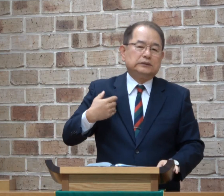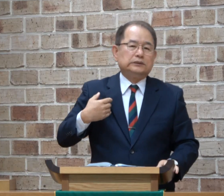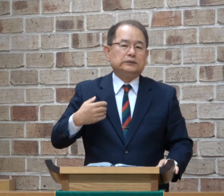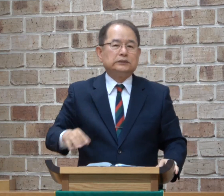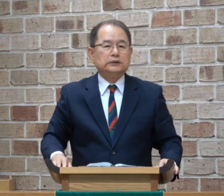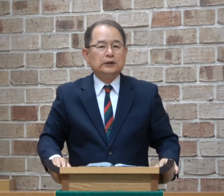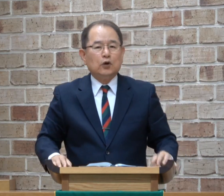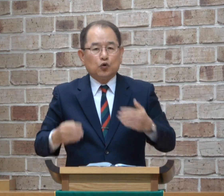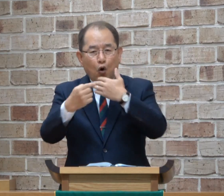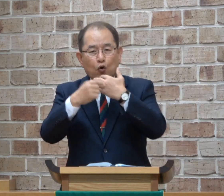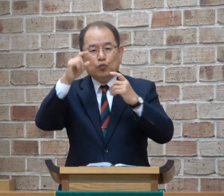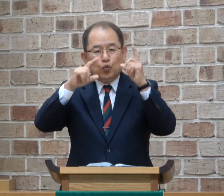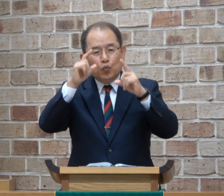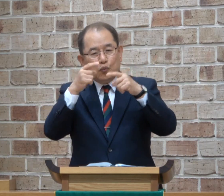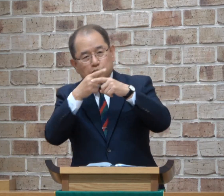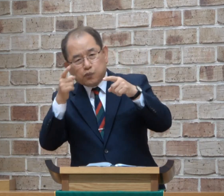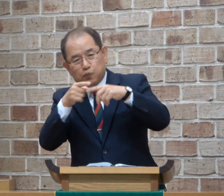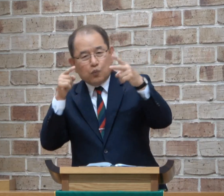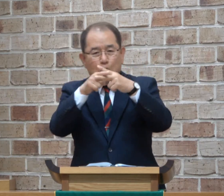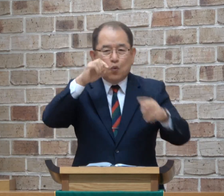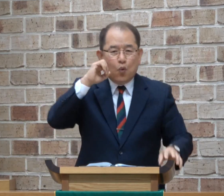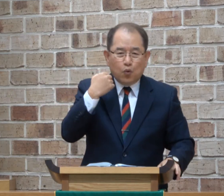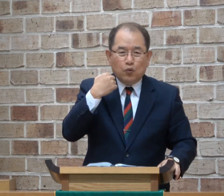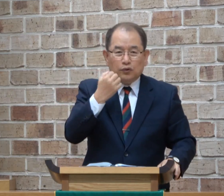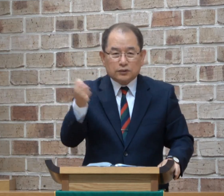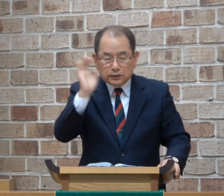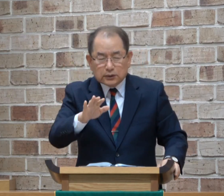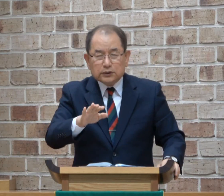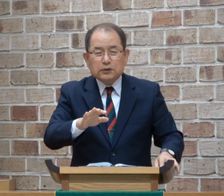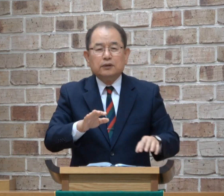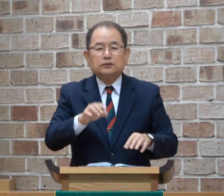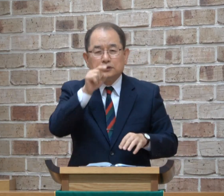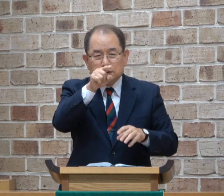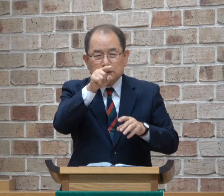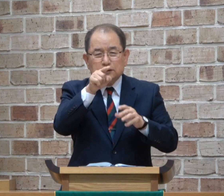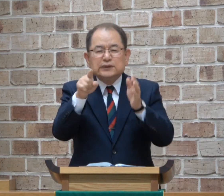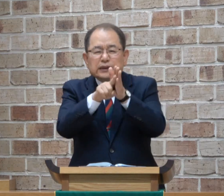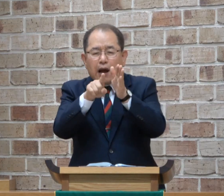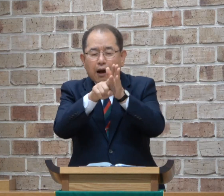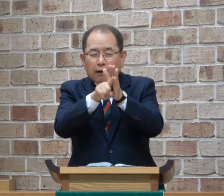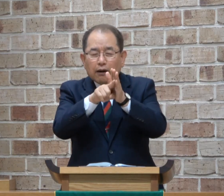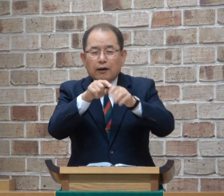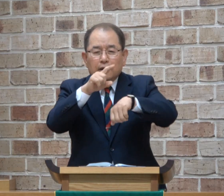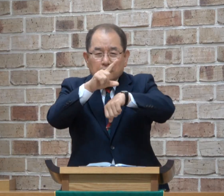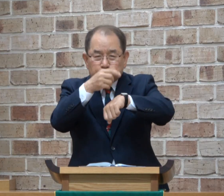겉모습으로 평가하기가 어렵습니다. 그 신앙은 시간이 흘러